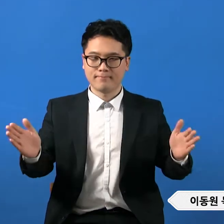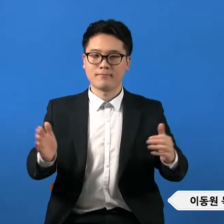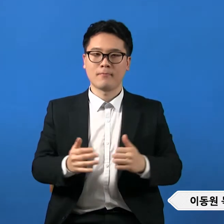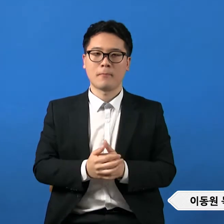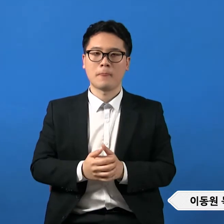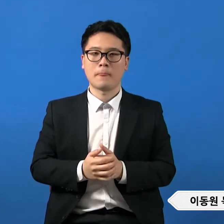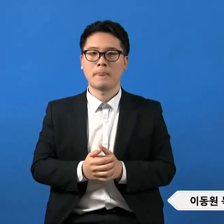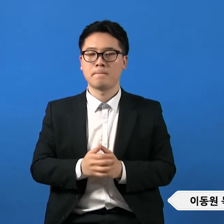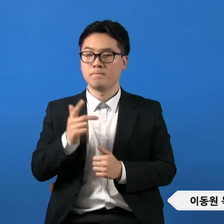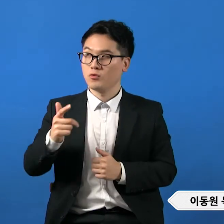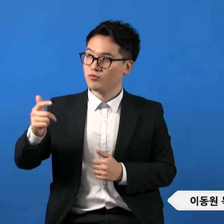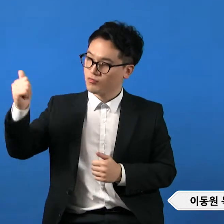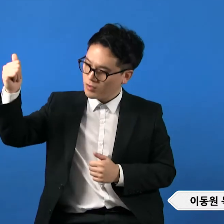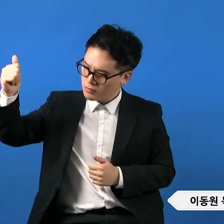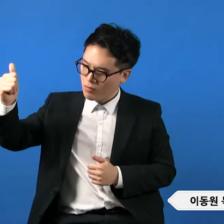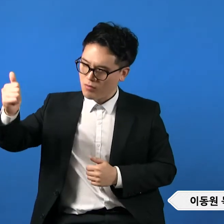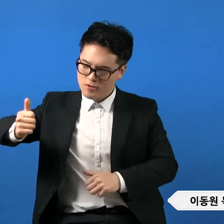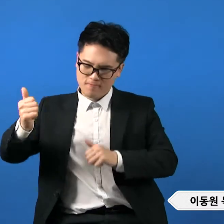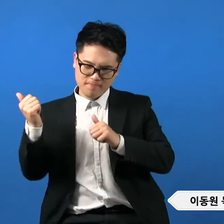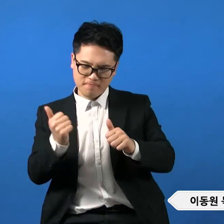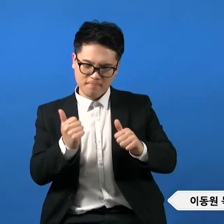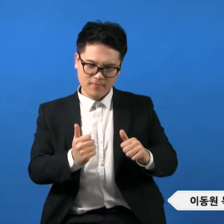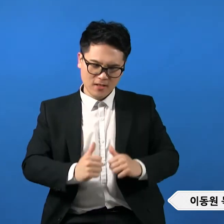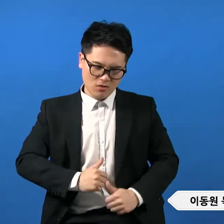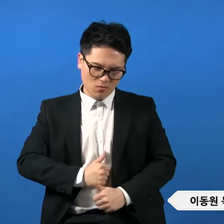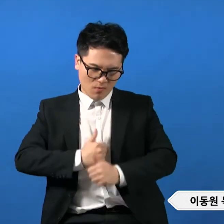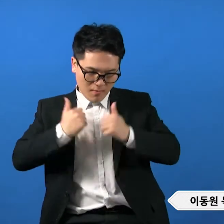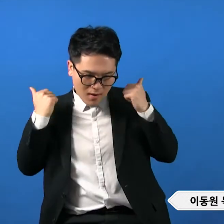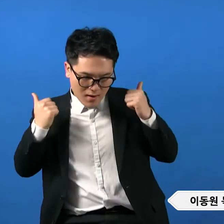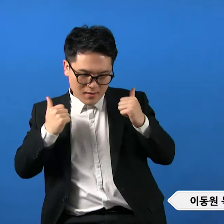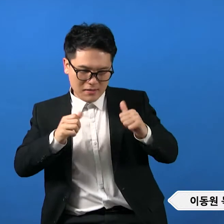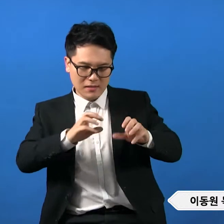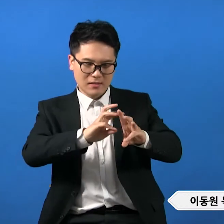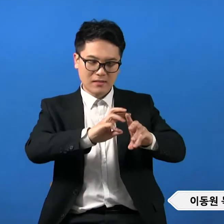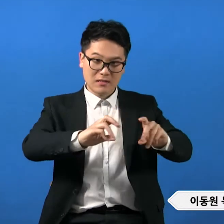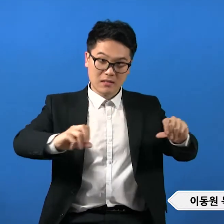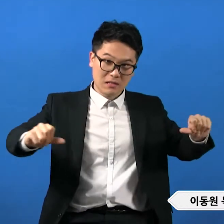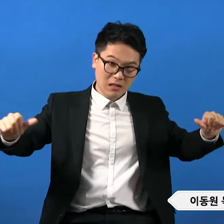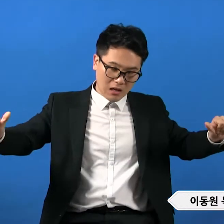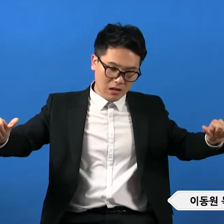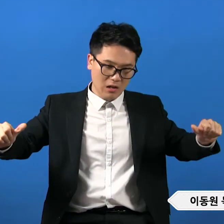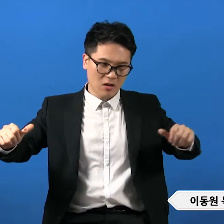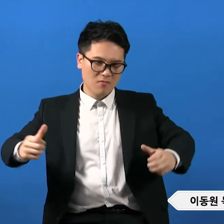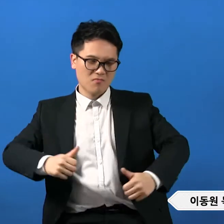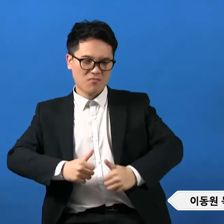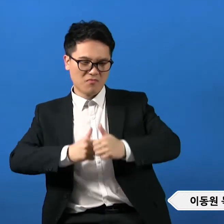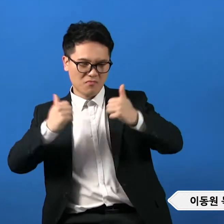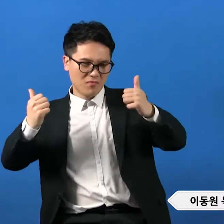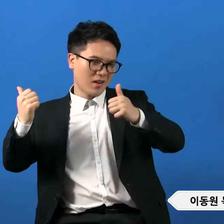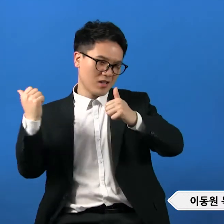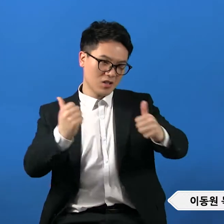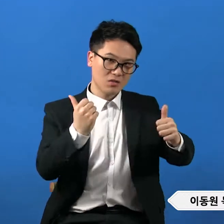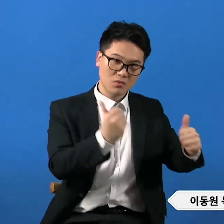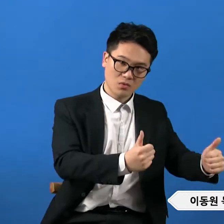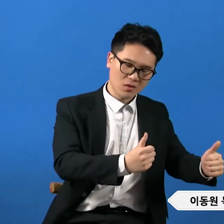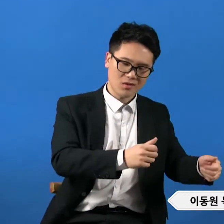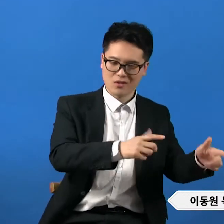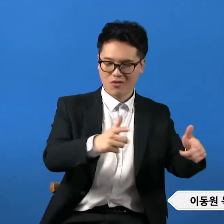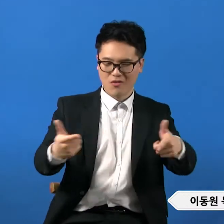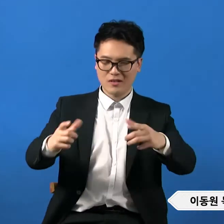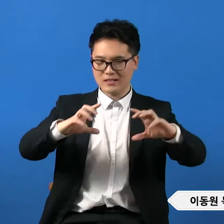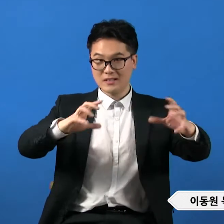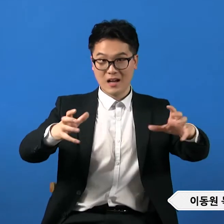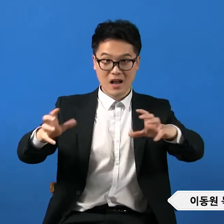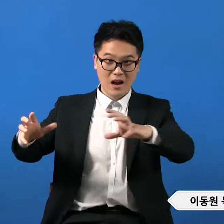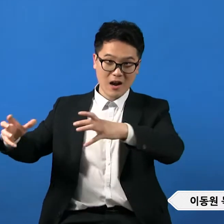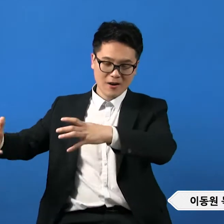같이 시작. 주께서 노를 바라사 땅을 두르셨으며 분을 내사 여러 나라를